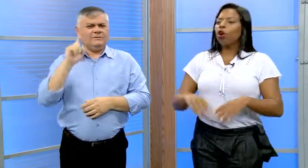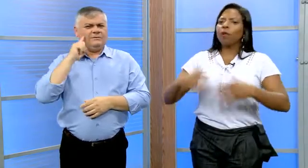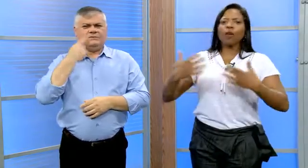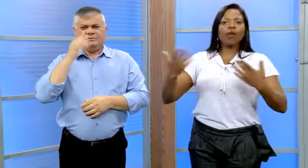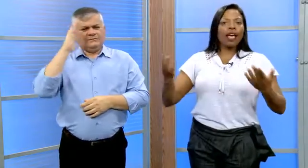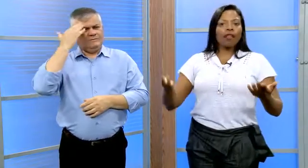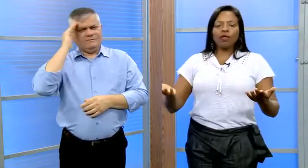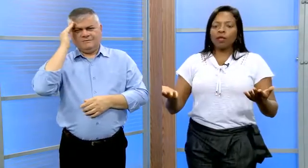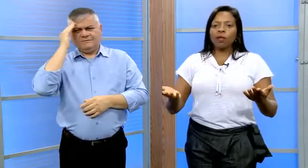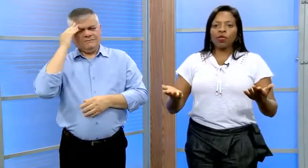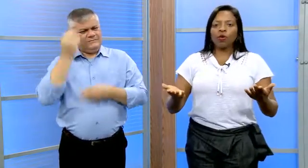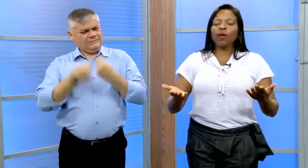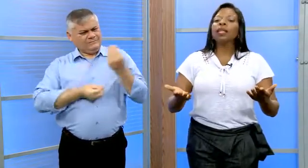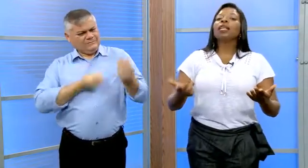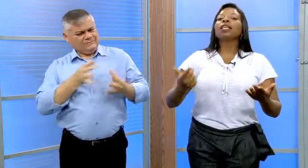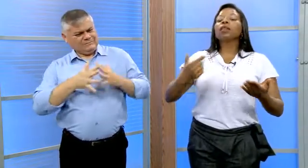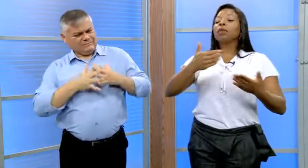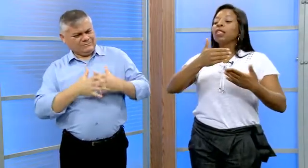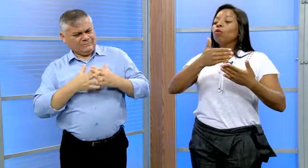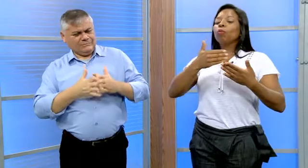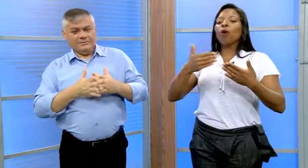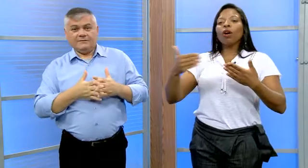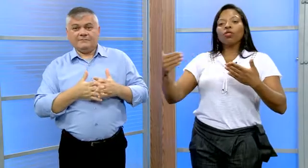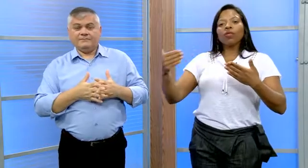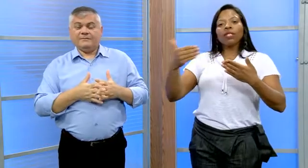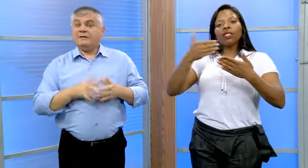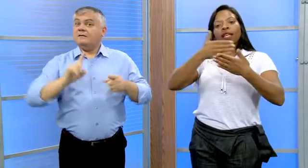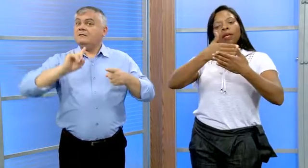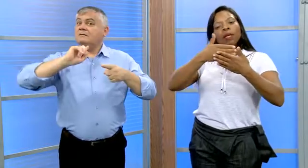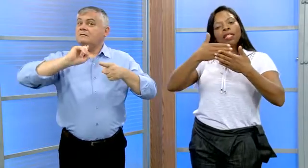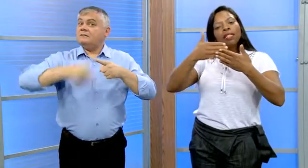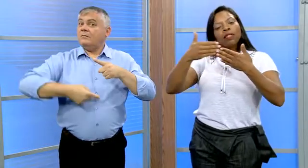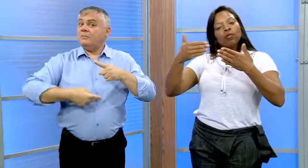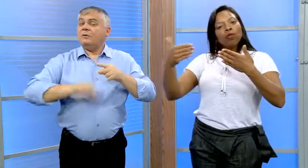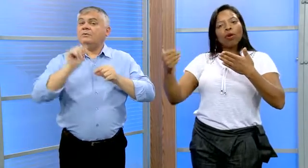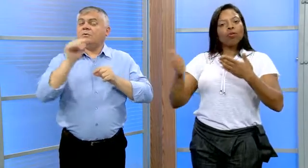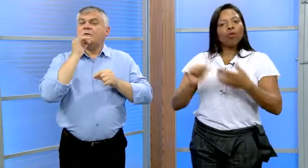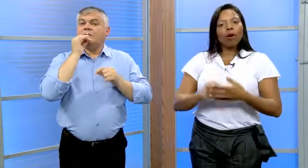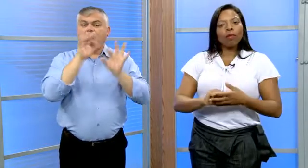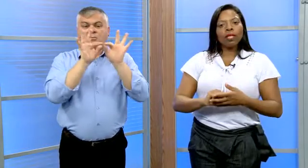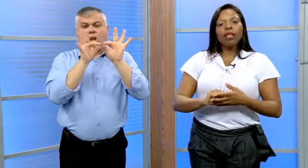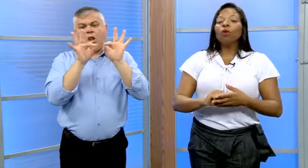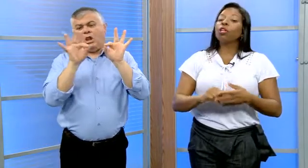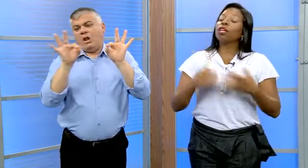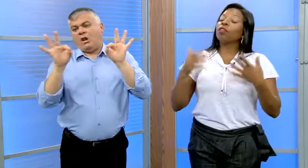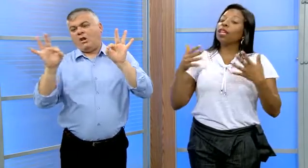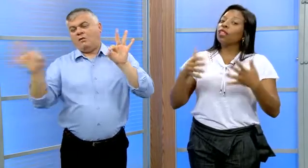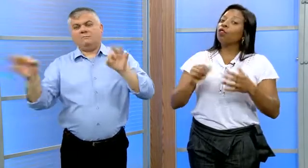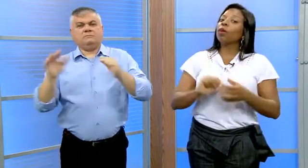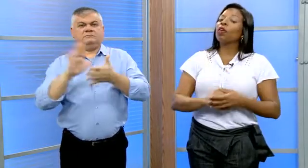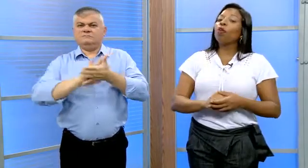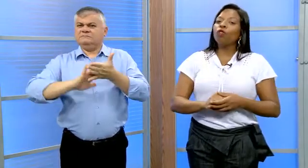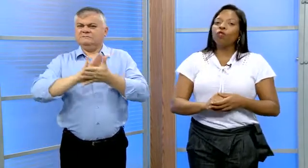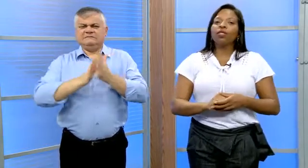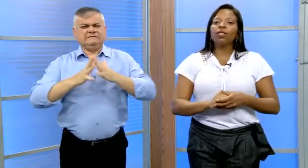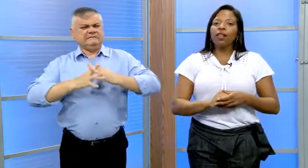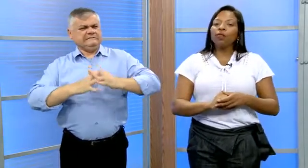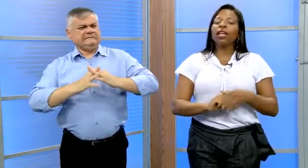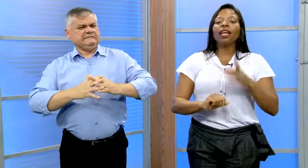ou para qualquer outra pessoa. E também não posso estar emendando todo o nome, porque causaria uma confusão na